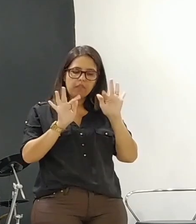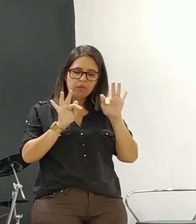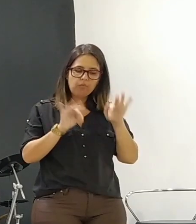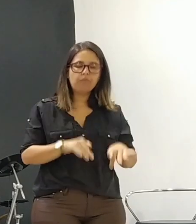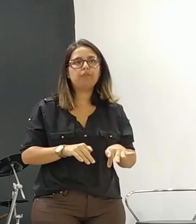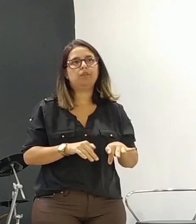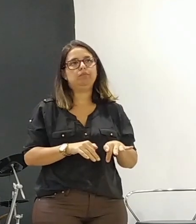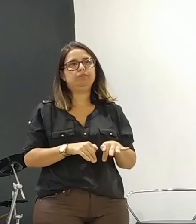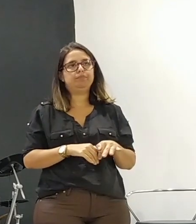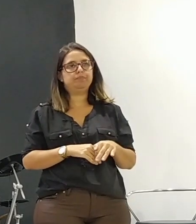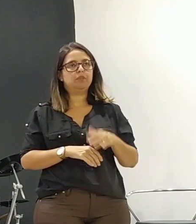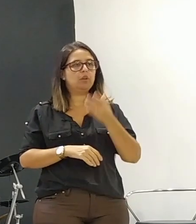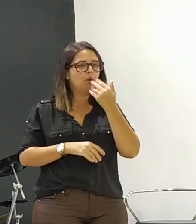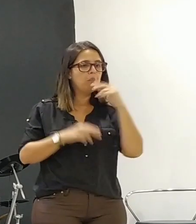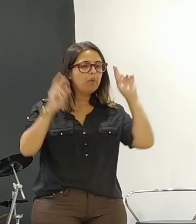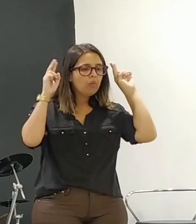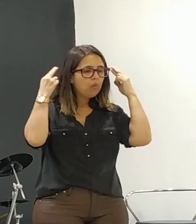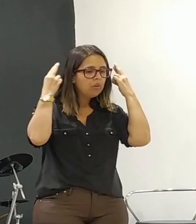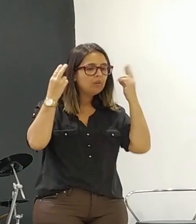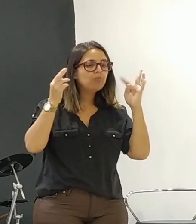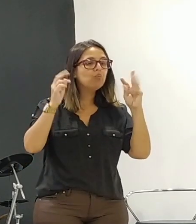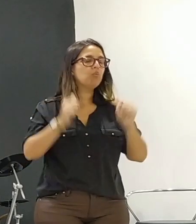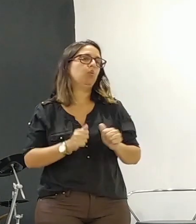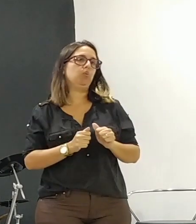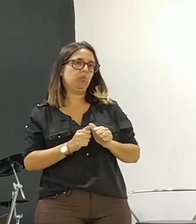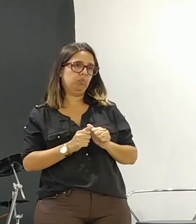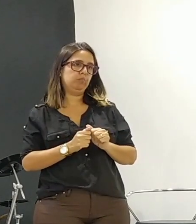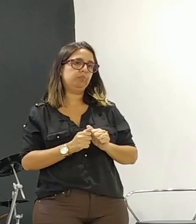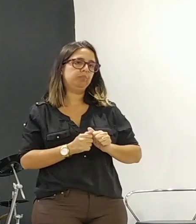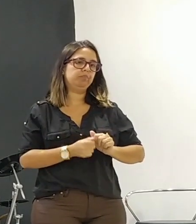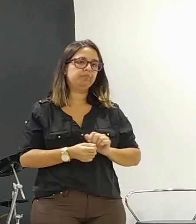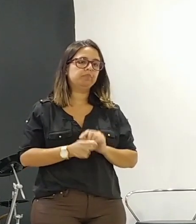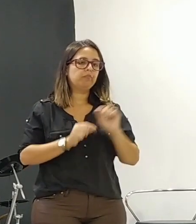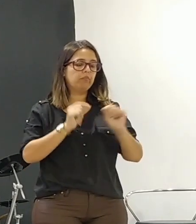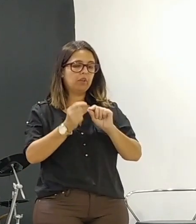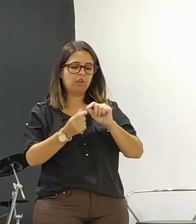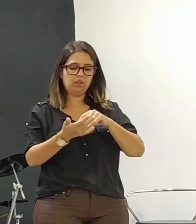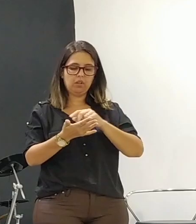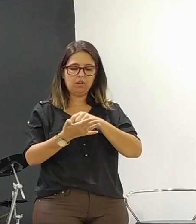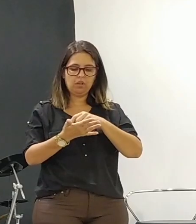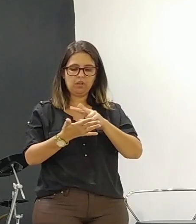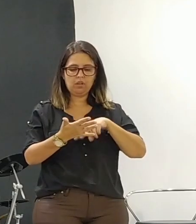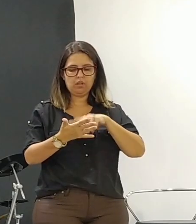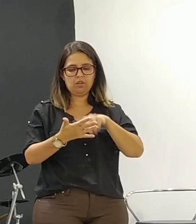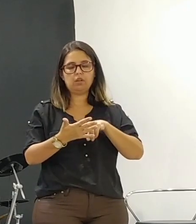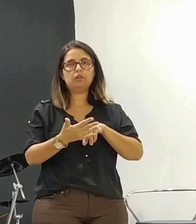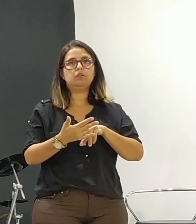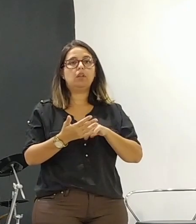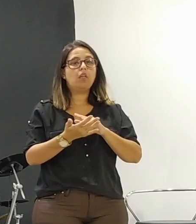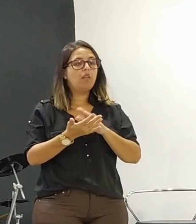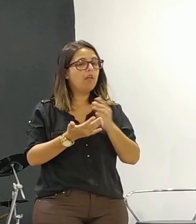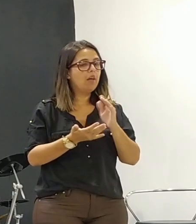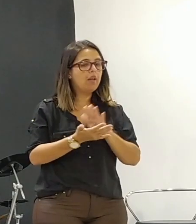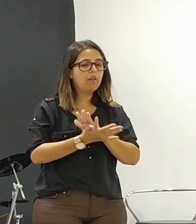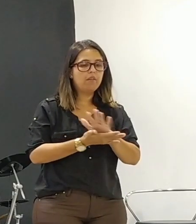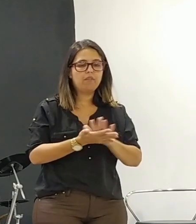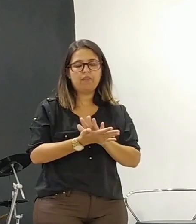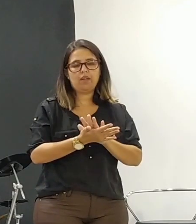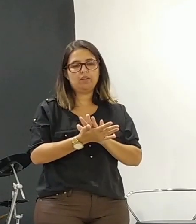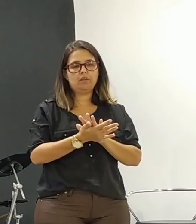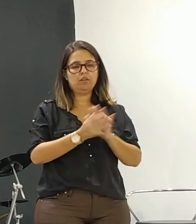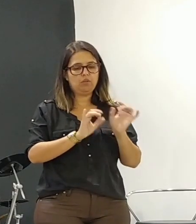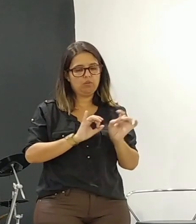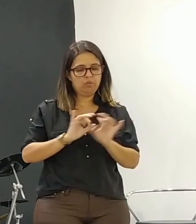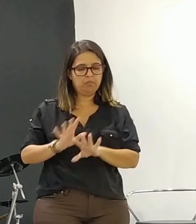Você precisa comer ele todo. Aleluia. É isso que está dizendo aqui. E nada dele deixareis até pela